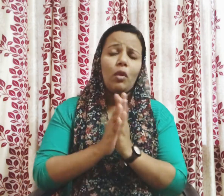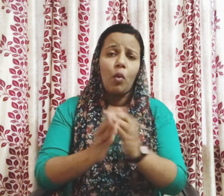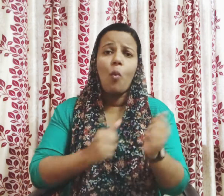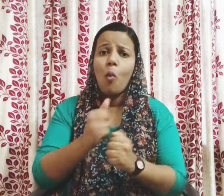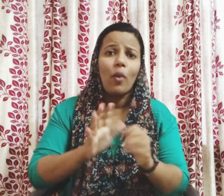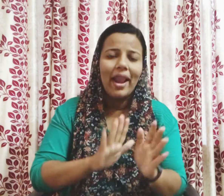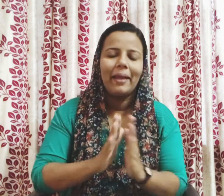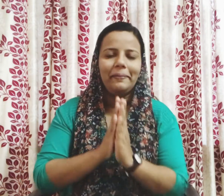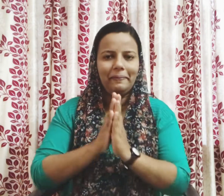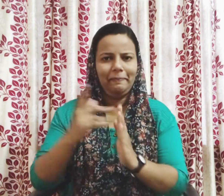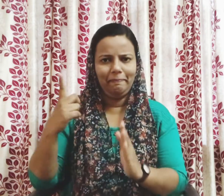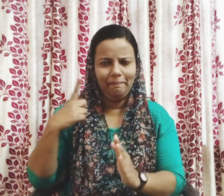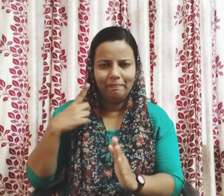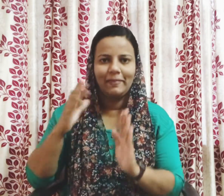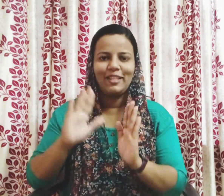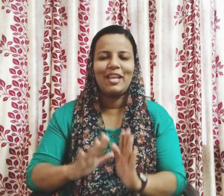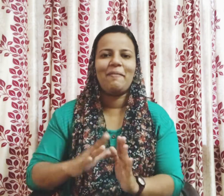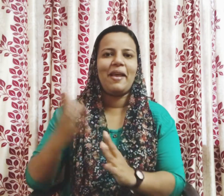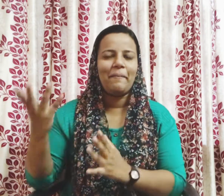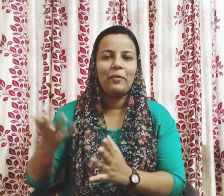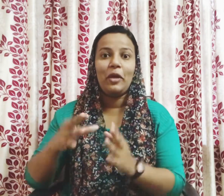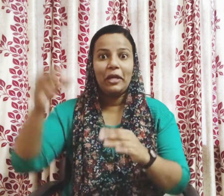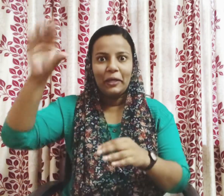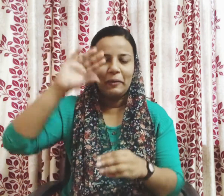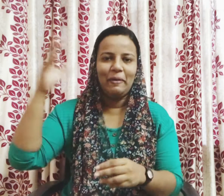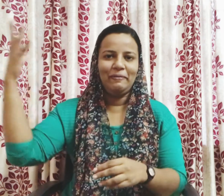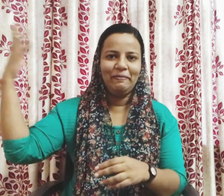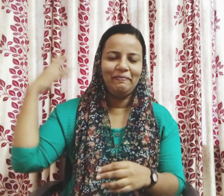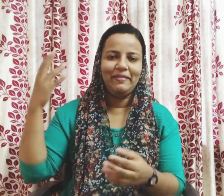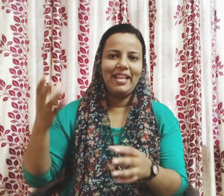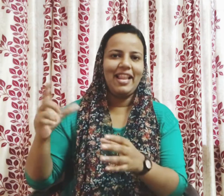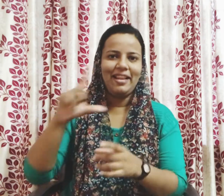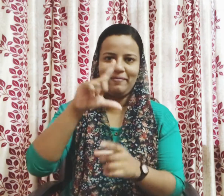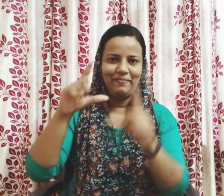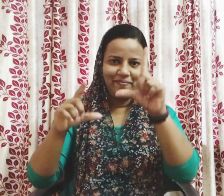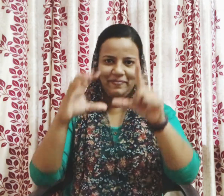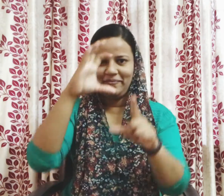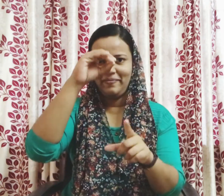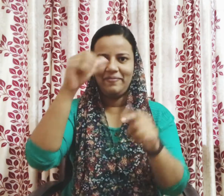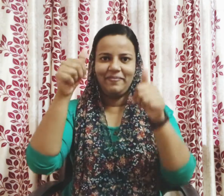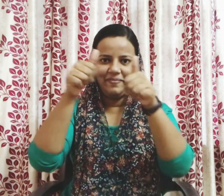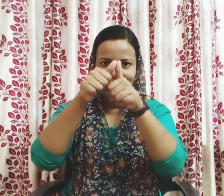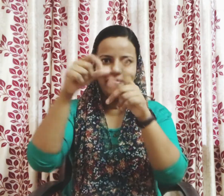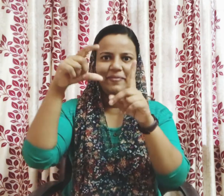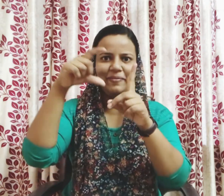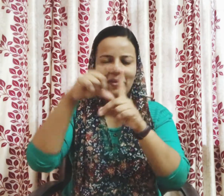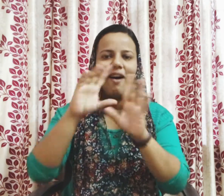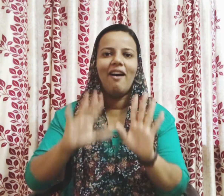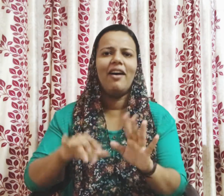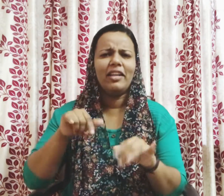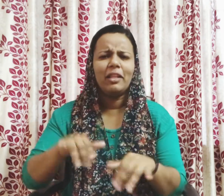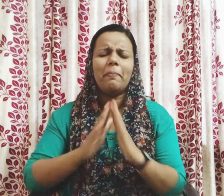പറ്റത്തില്ല, പ്രാർത്ഥിച്ചിട്ട് കർത്താവിൻ്റെ സന്നിധിയിലിരിക്കണം. എന്നിട്ട് കർത്താവിനോട് പറഞ്ഞു, കർത്താവേ, ഈ ഒരു ദിവസം ഞാൻ എന്തൊക്കെ